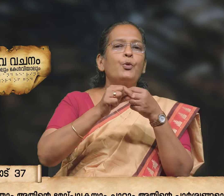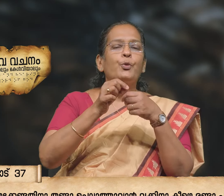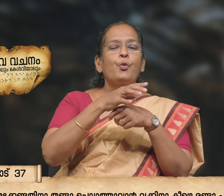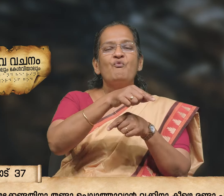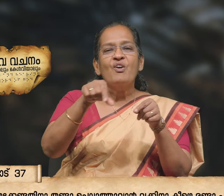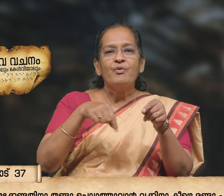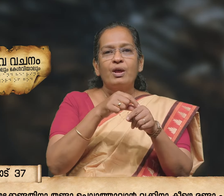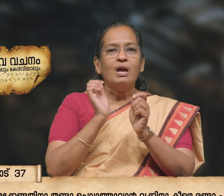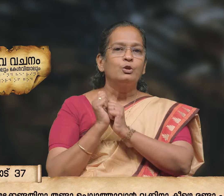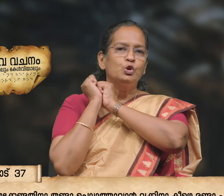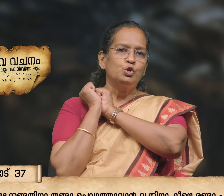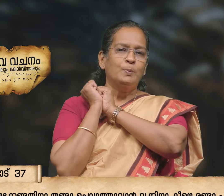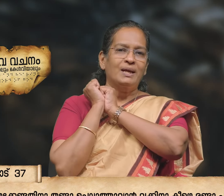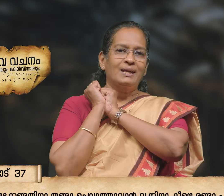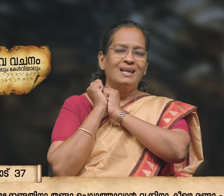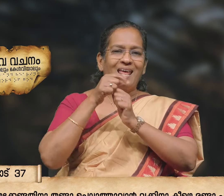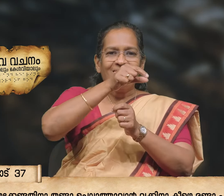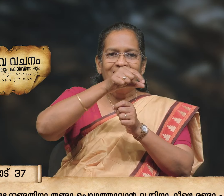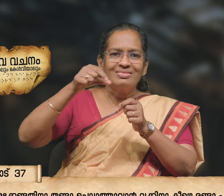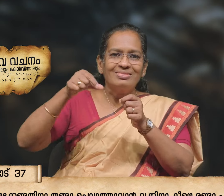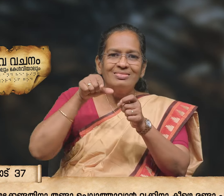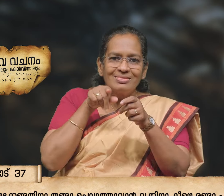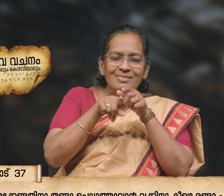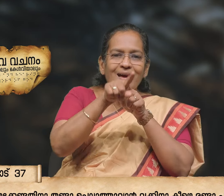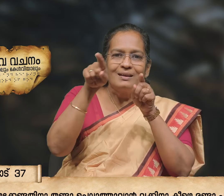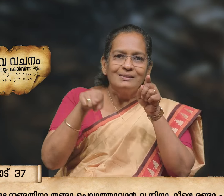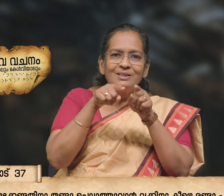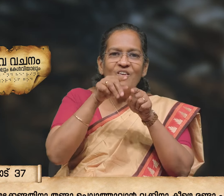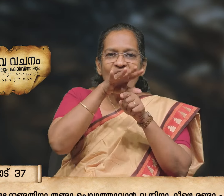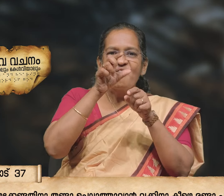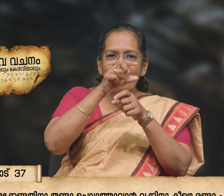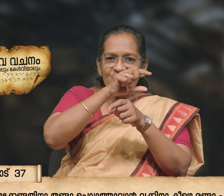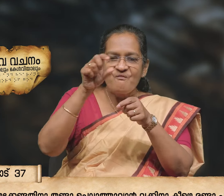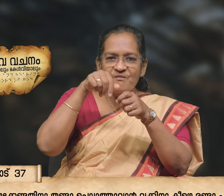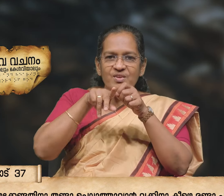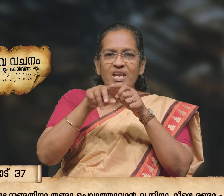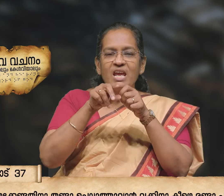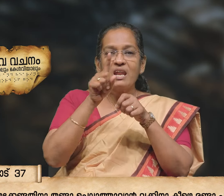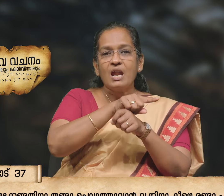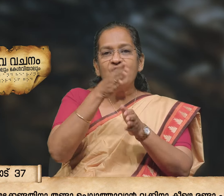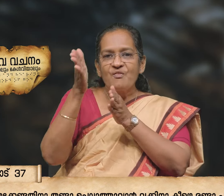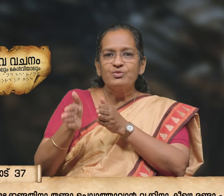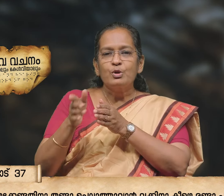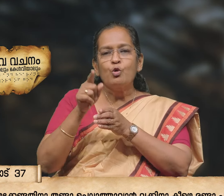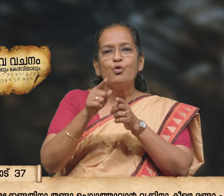അത് ചുമക്കേണ്ടതിന് തണ്ട് ചെലുത്തുവാൻ വക്കിന് കീഴെ 2 പാർശ്വത്തിലുള്ള ഓരോ